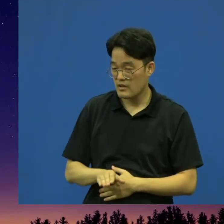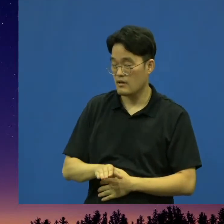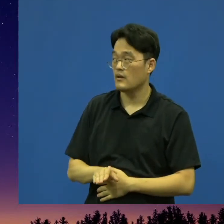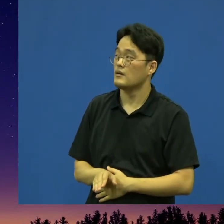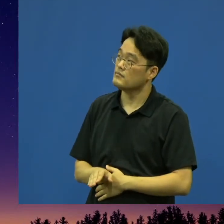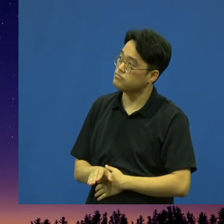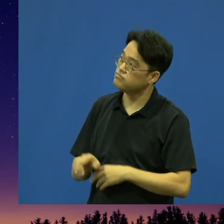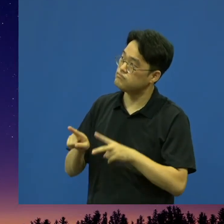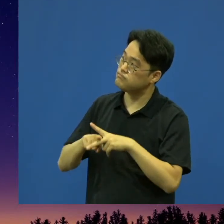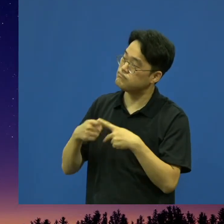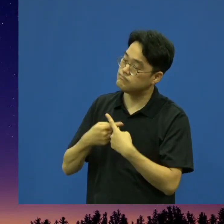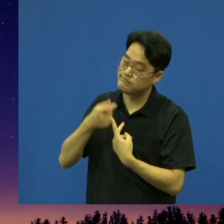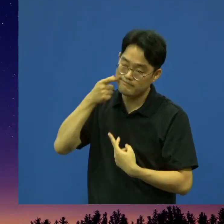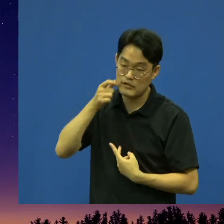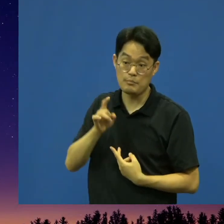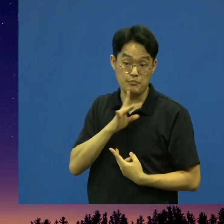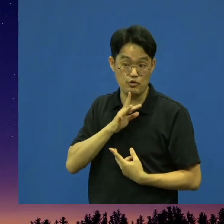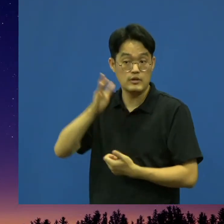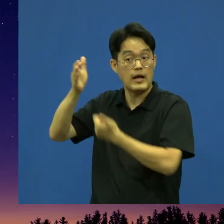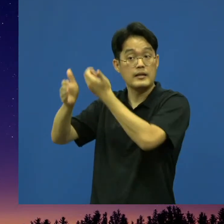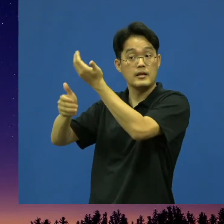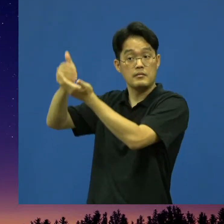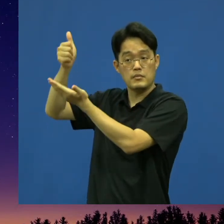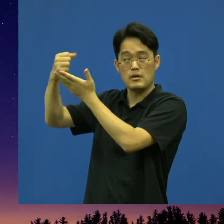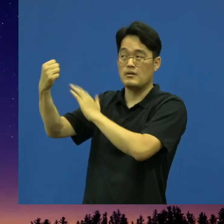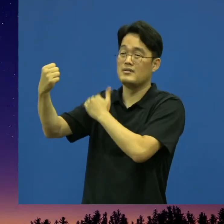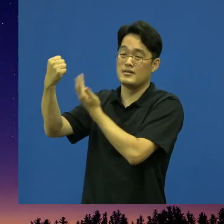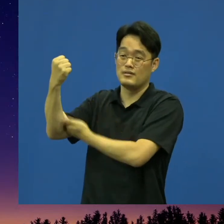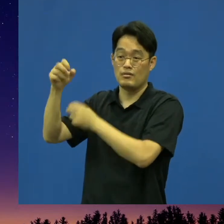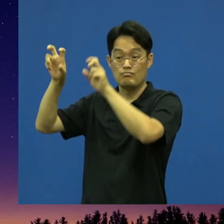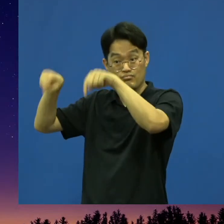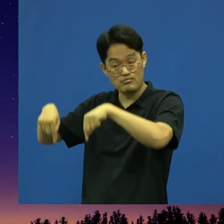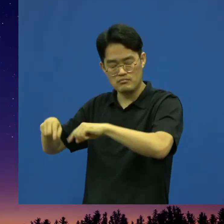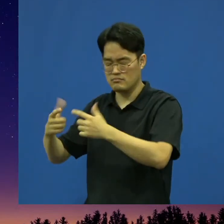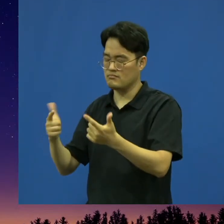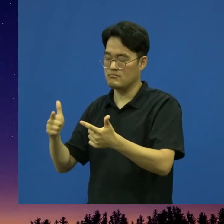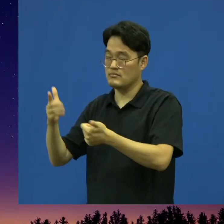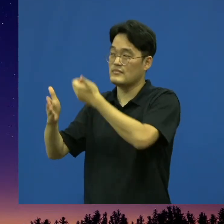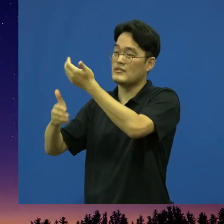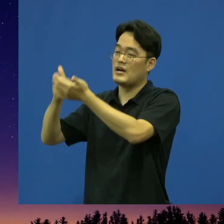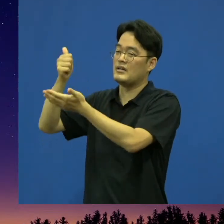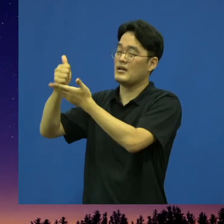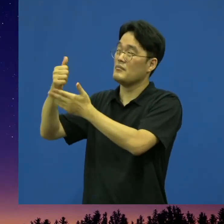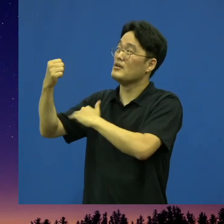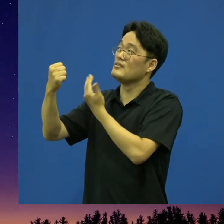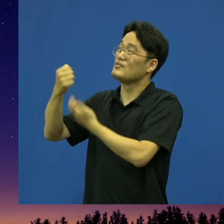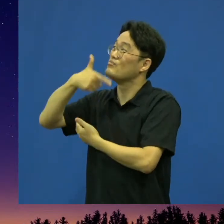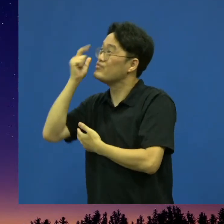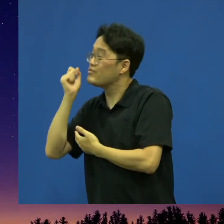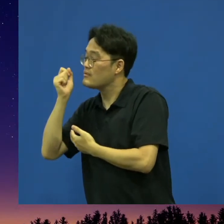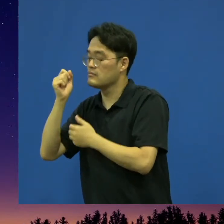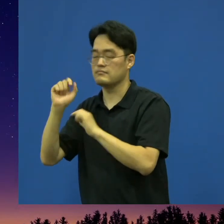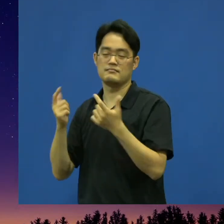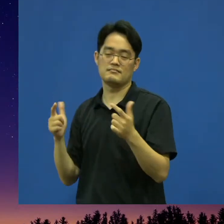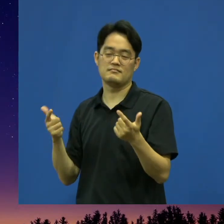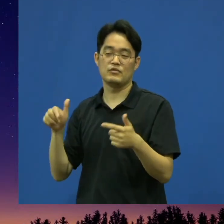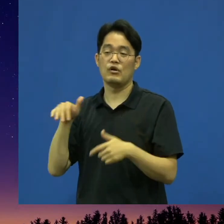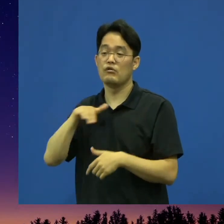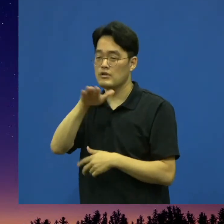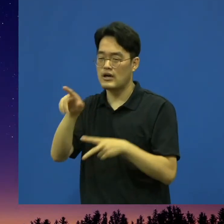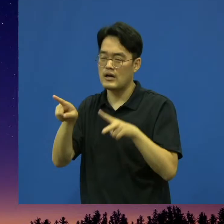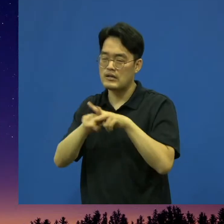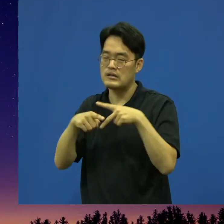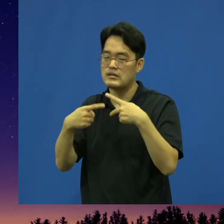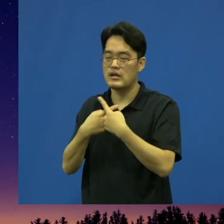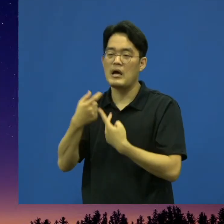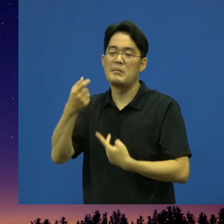뿐이지 그분이 능력이 없어서 이런 일이 일어나고 있는 것이 아니에요. 우리가